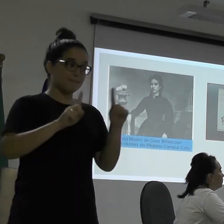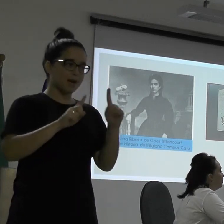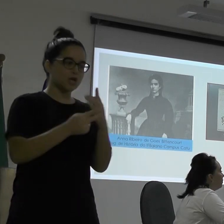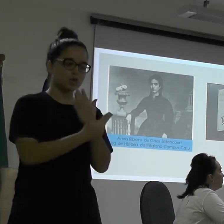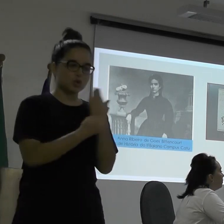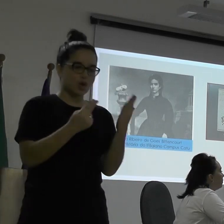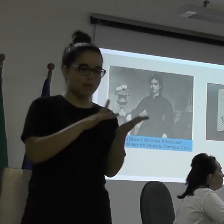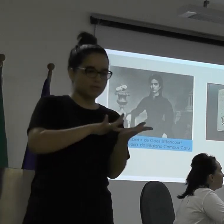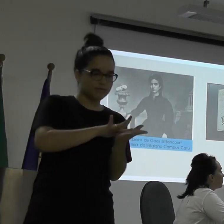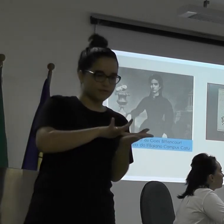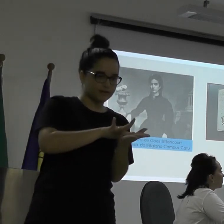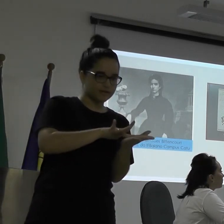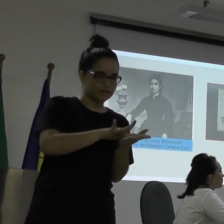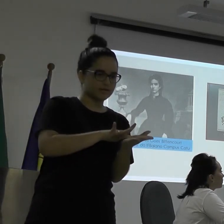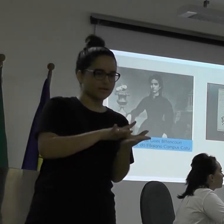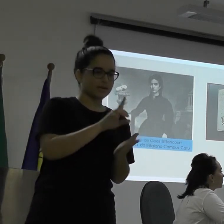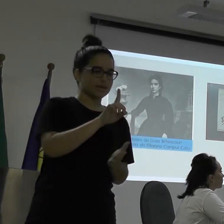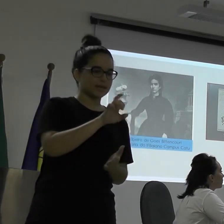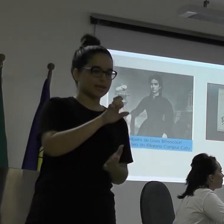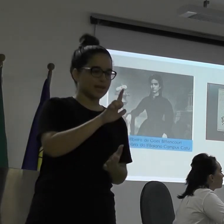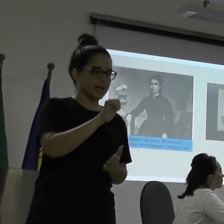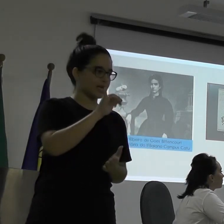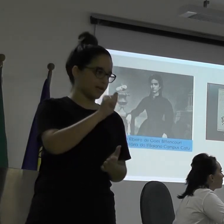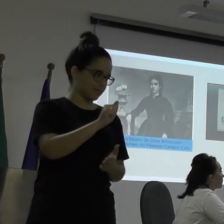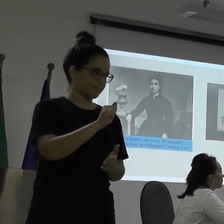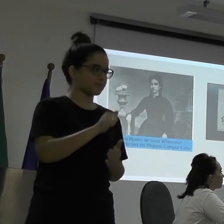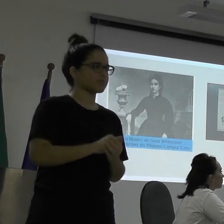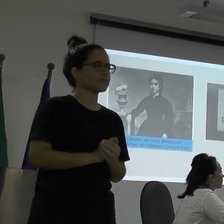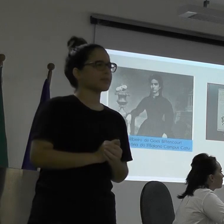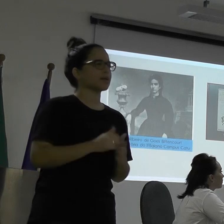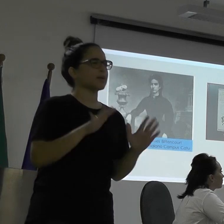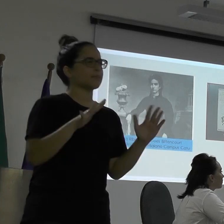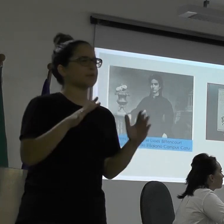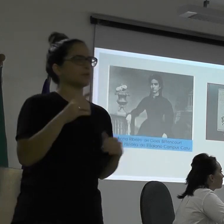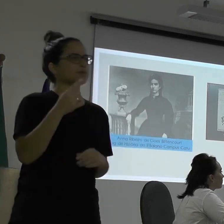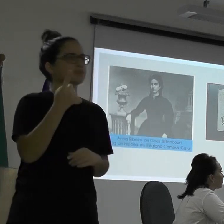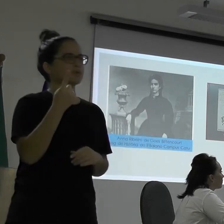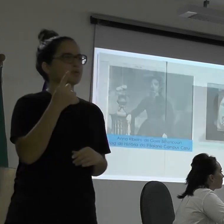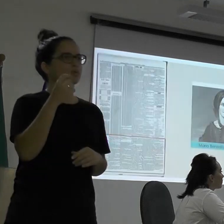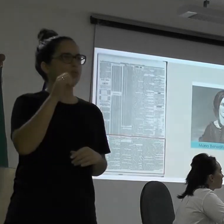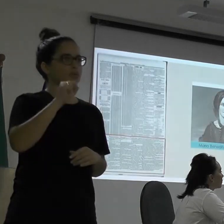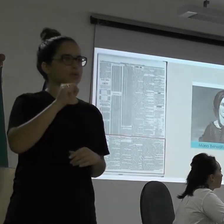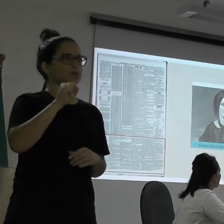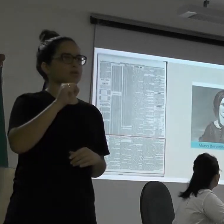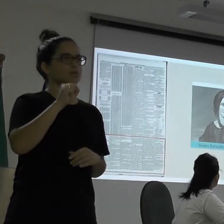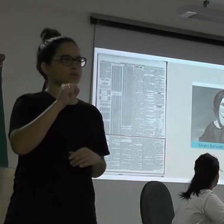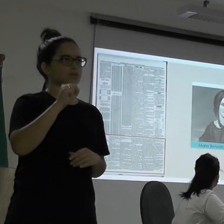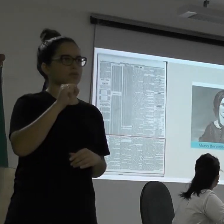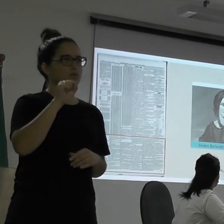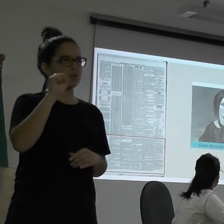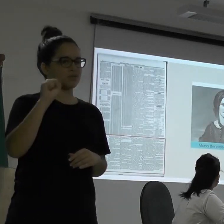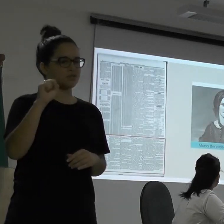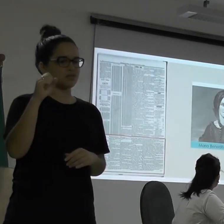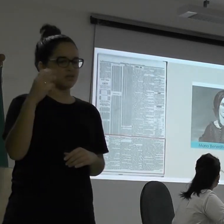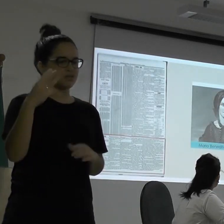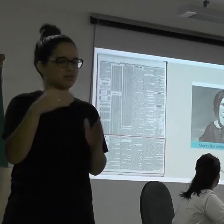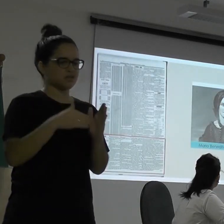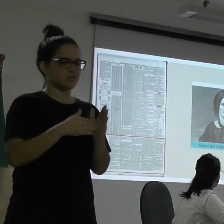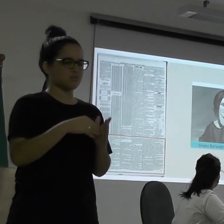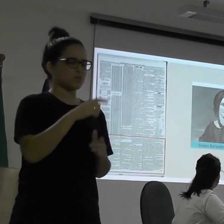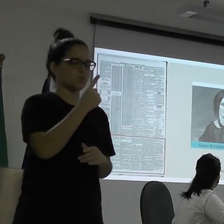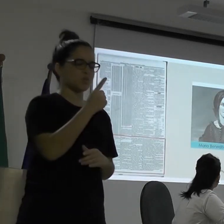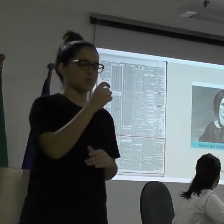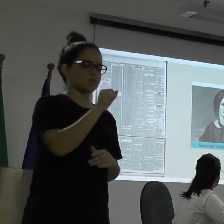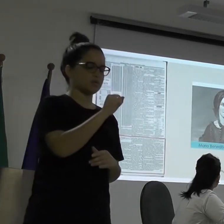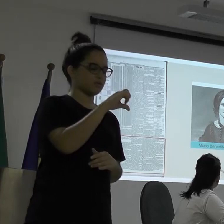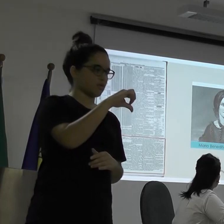teve uma ativa produção durante 7 anos, entre 1893 e 1890, iniciando com o